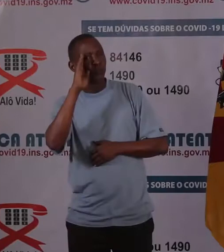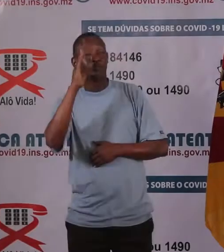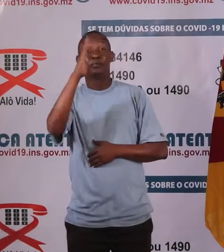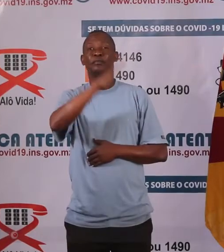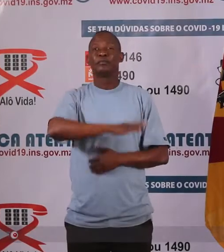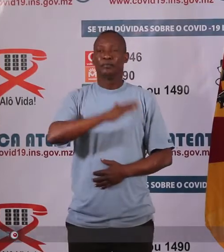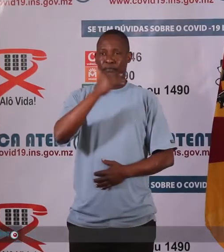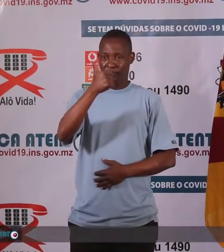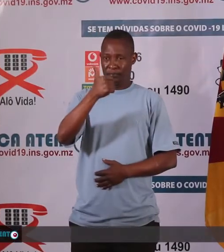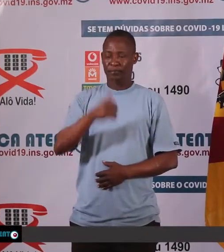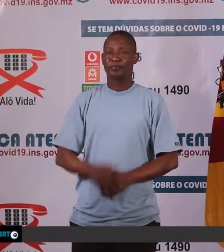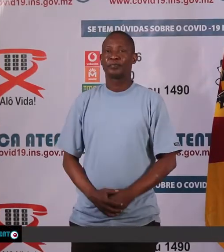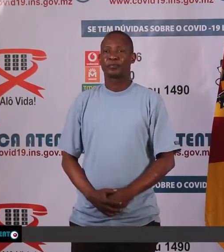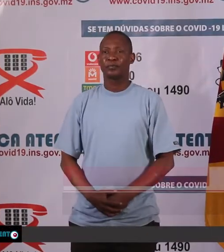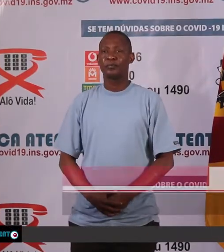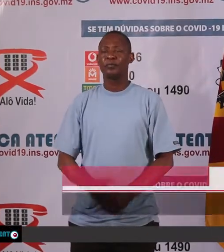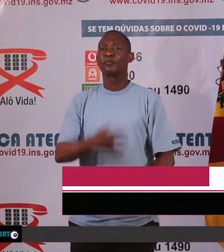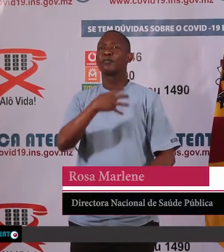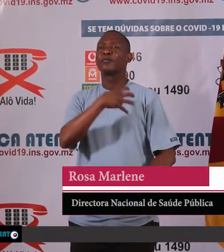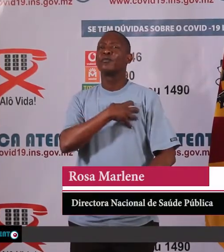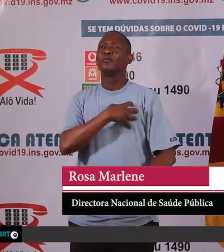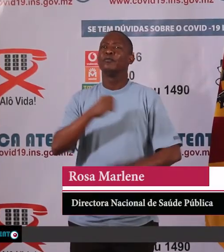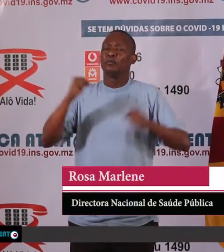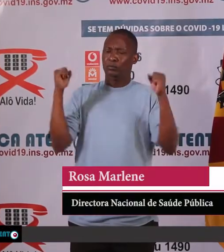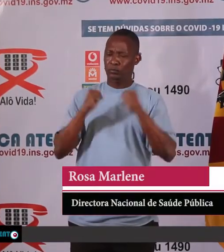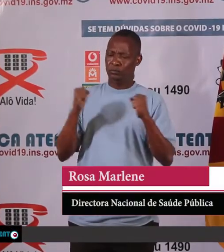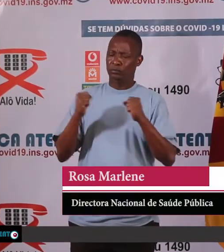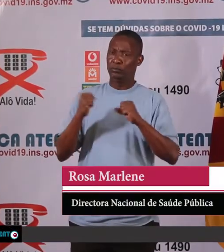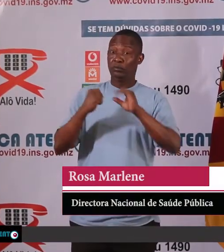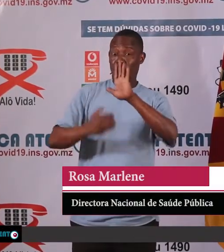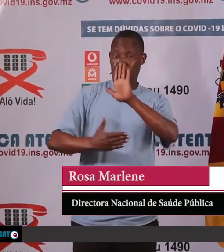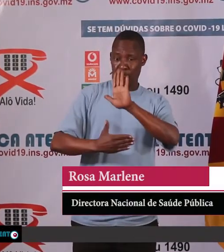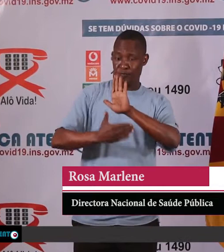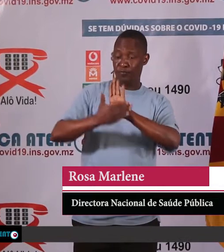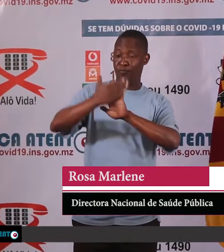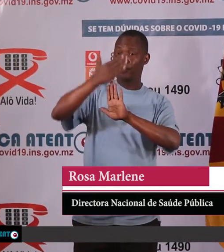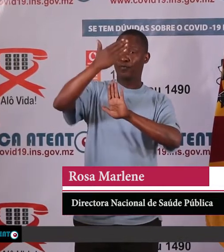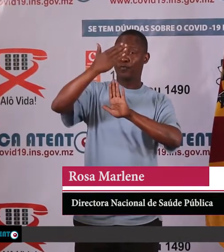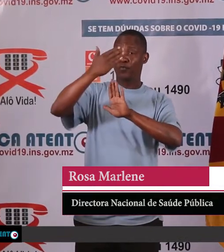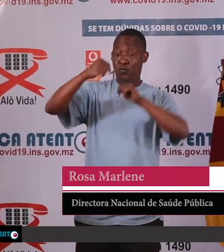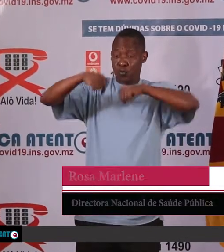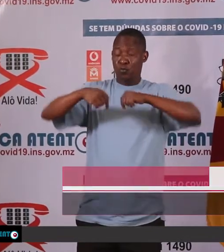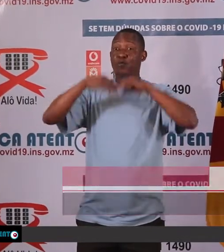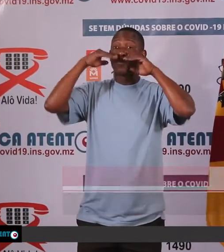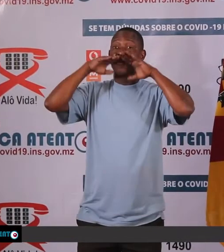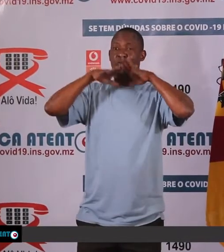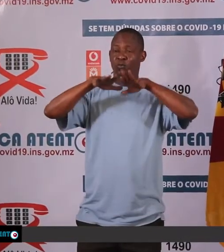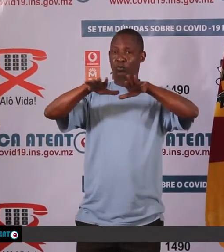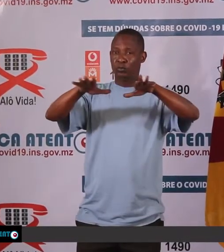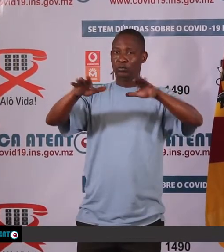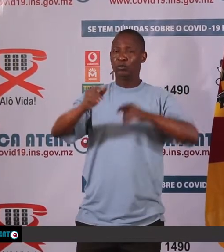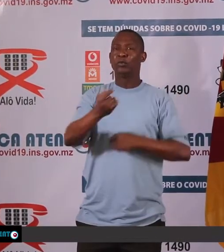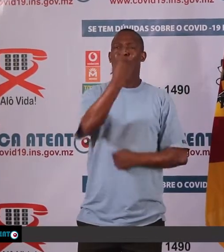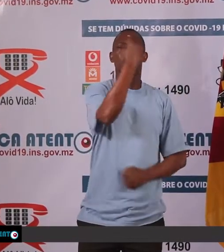Em nome do Ministério da Saúde, gostaríamos de iniciar a nossa comunicação de hoje, recordando a cada um de